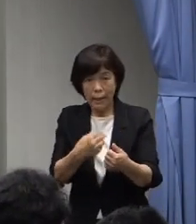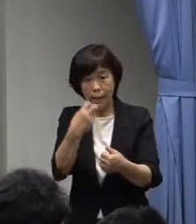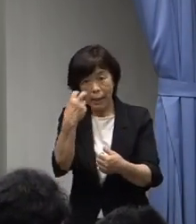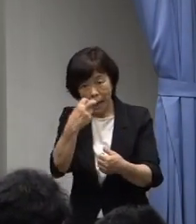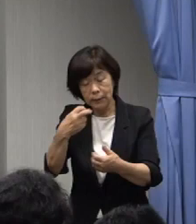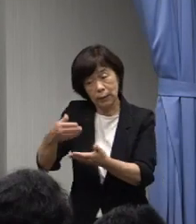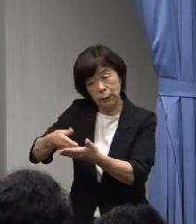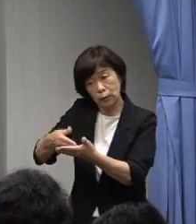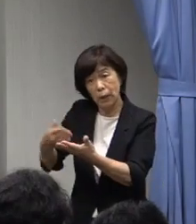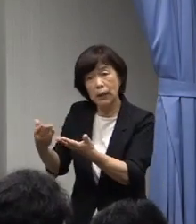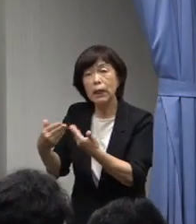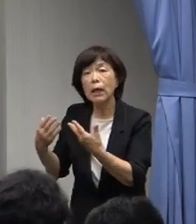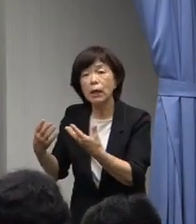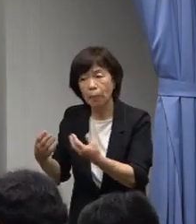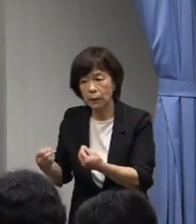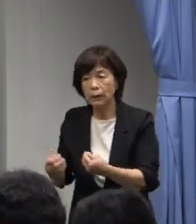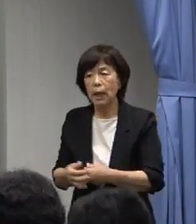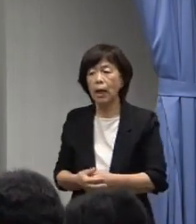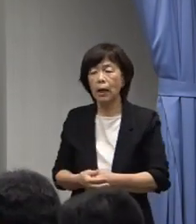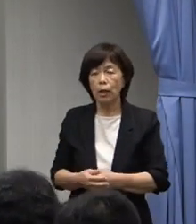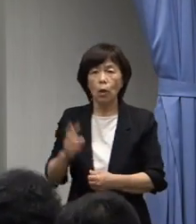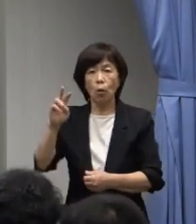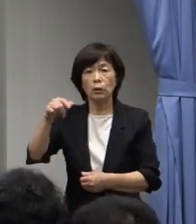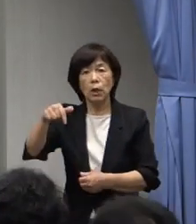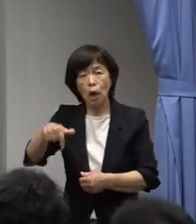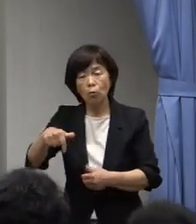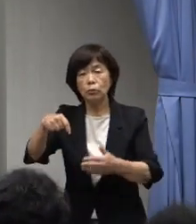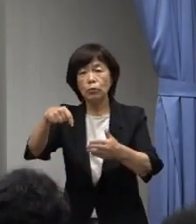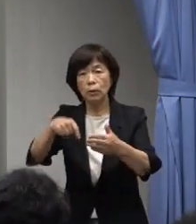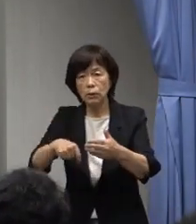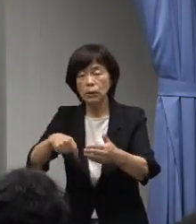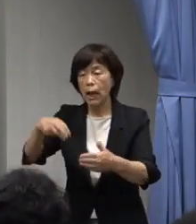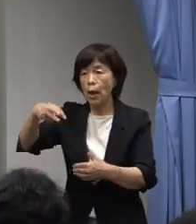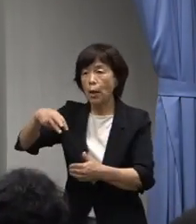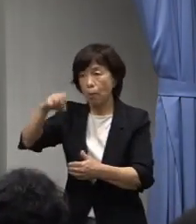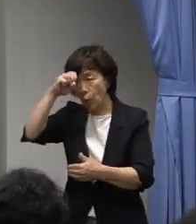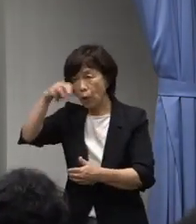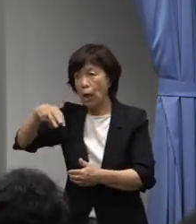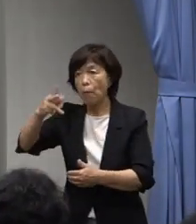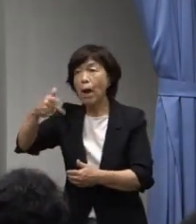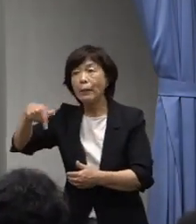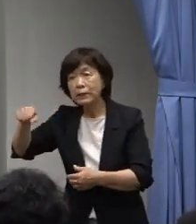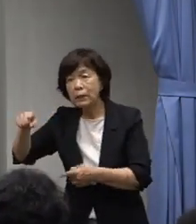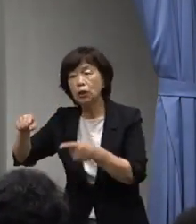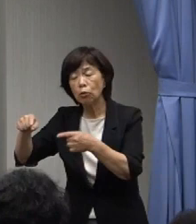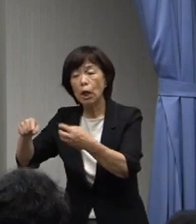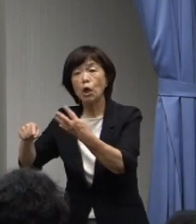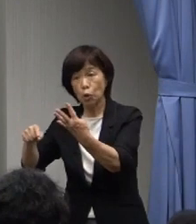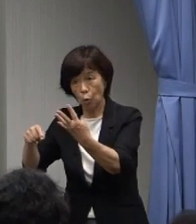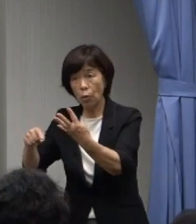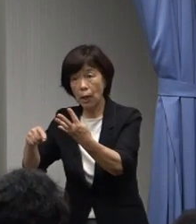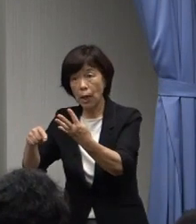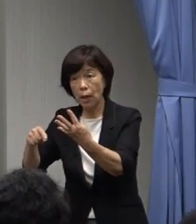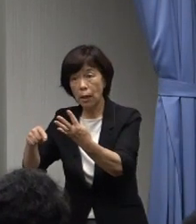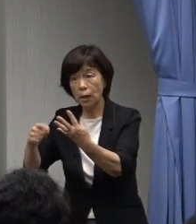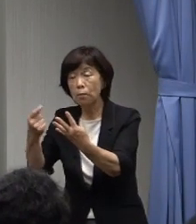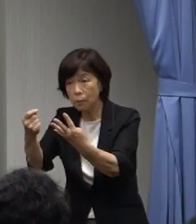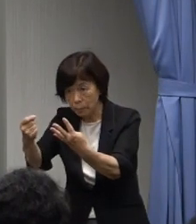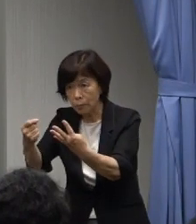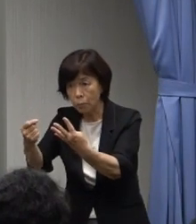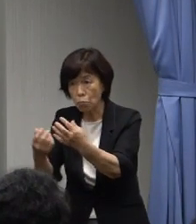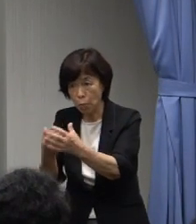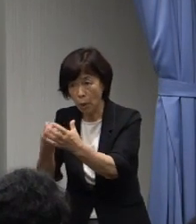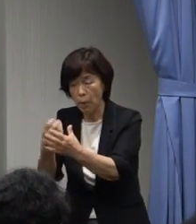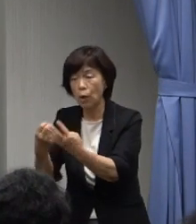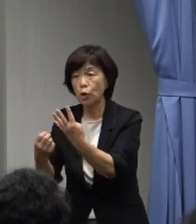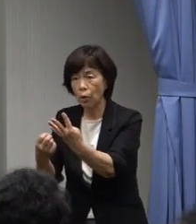ましたけれども、大阪府のマシンは4件から増えずにいるということだったと思うんですが、状